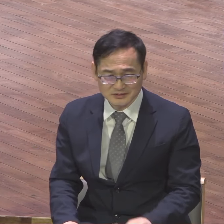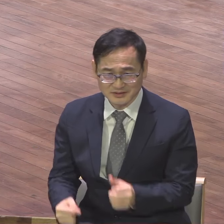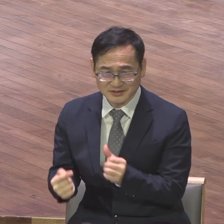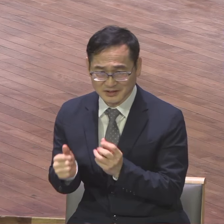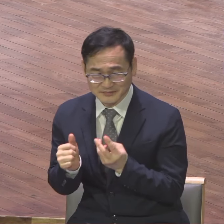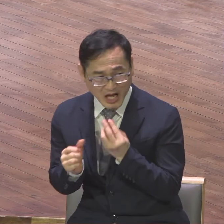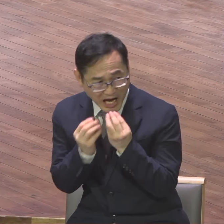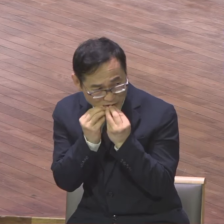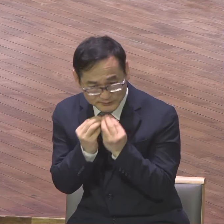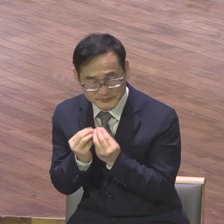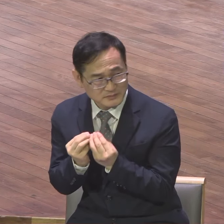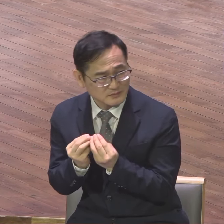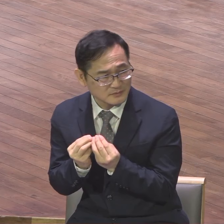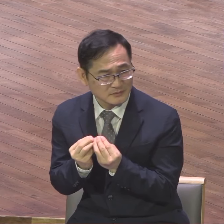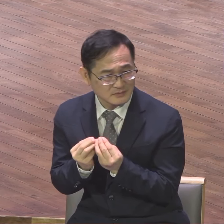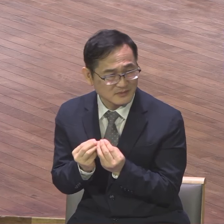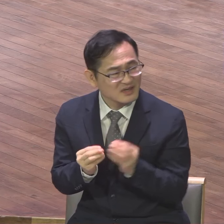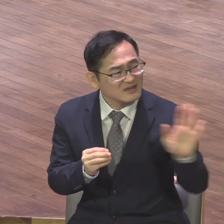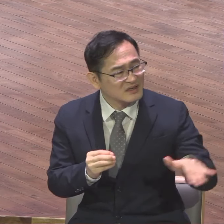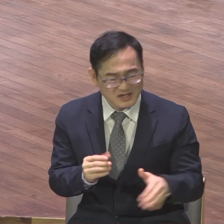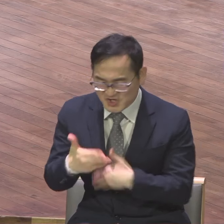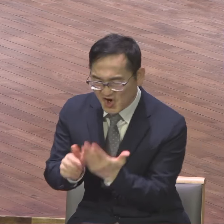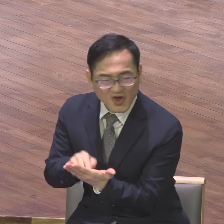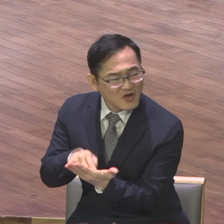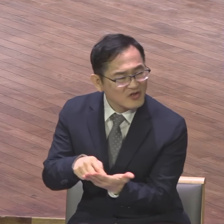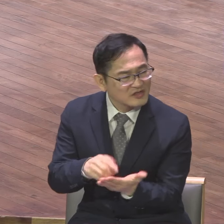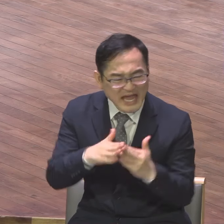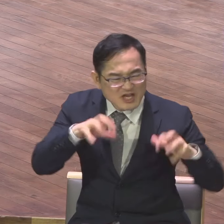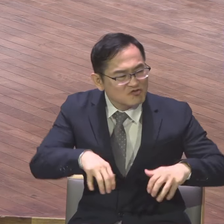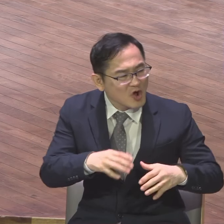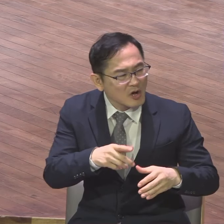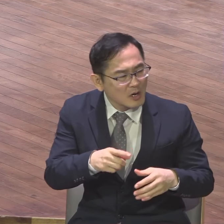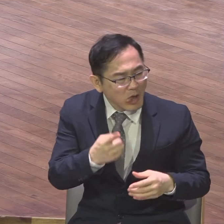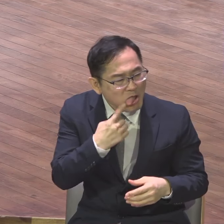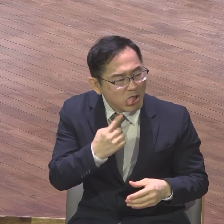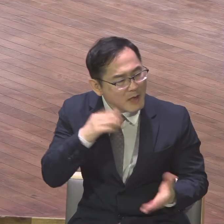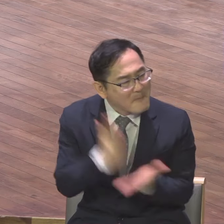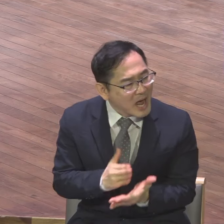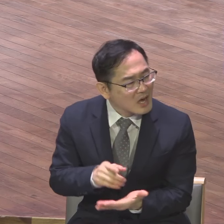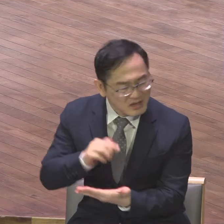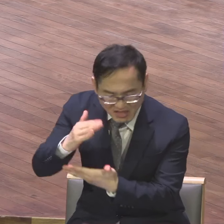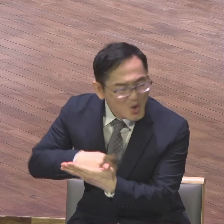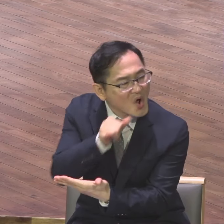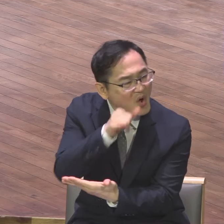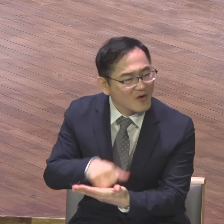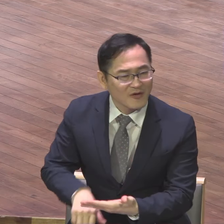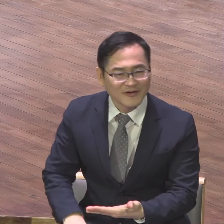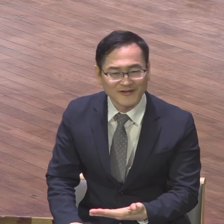있던 청년이 이런 말을 했어. 성경에 내 이웃 것을 탐내지 말라는 말도 있어.